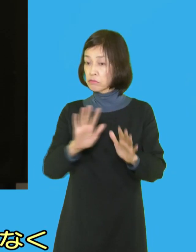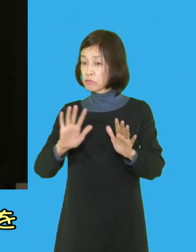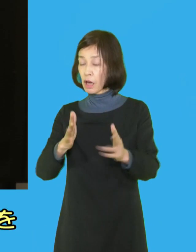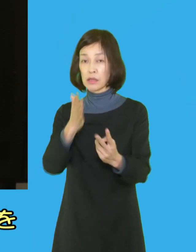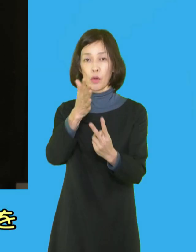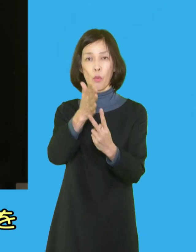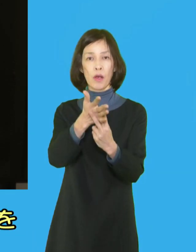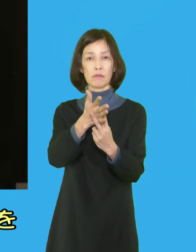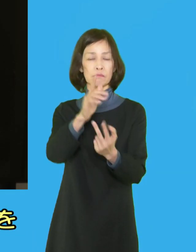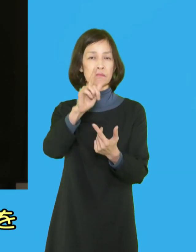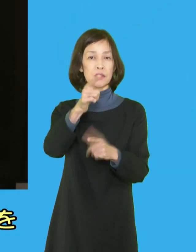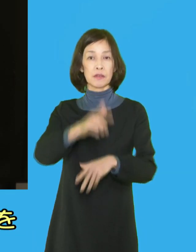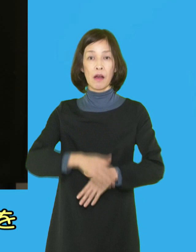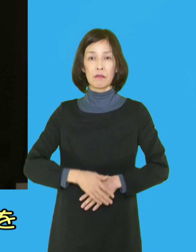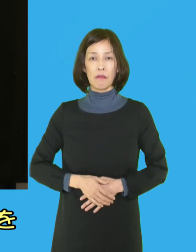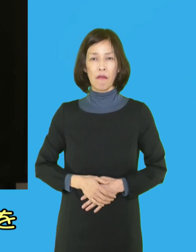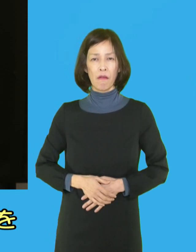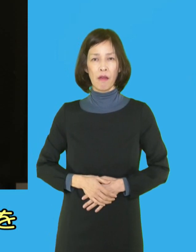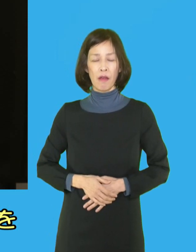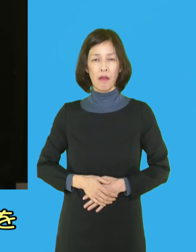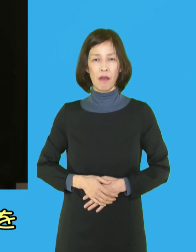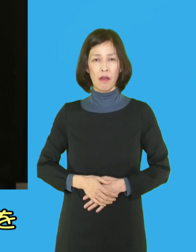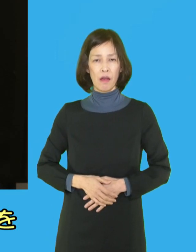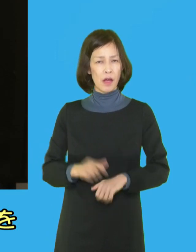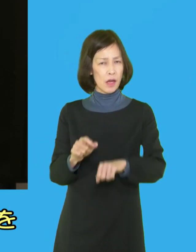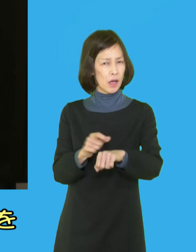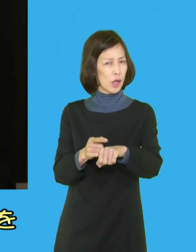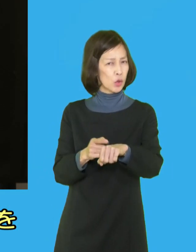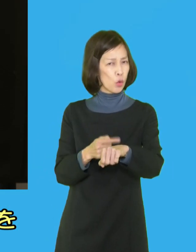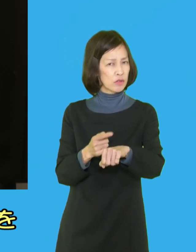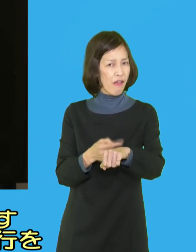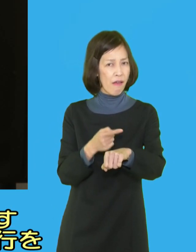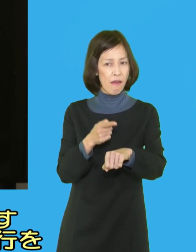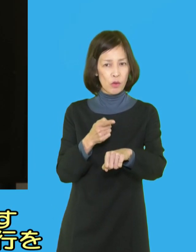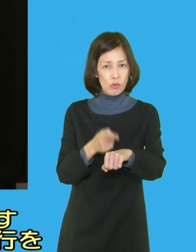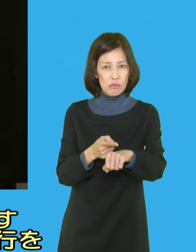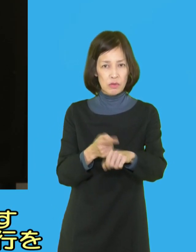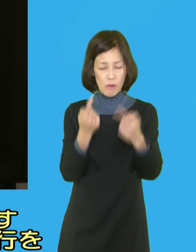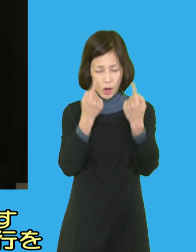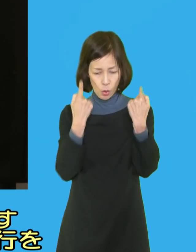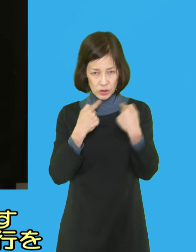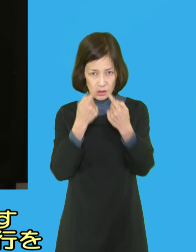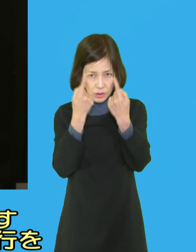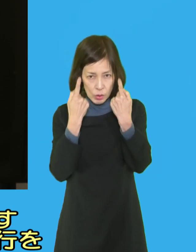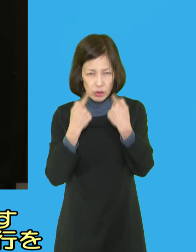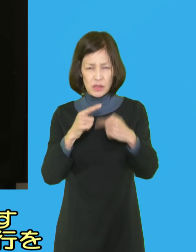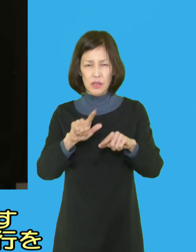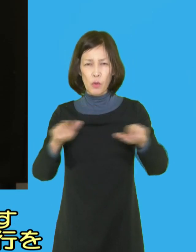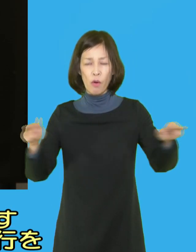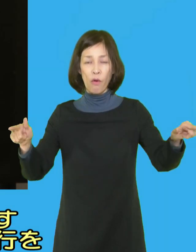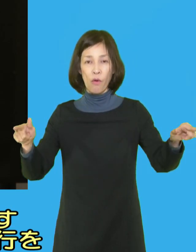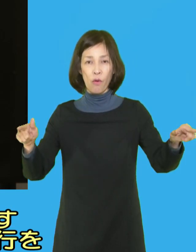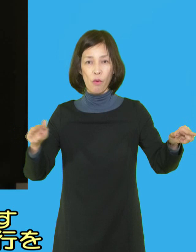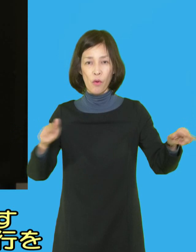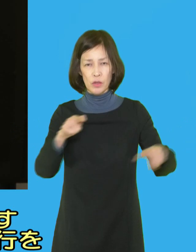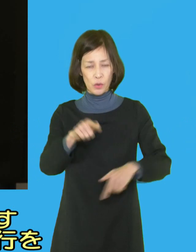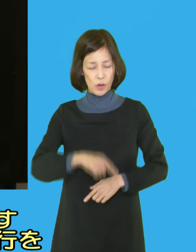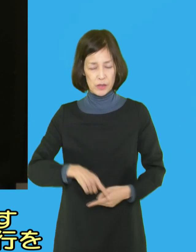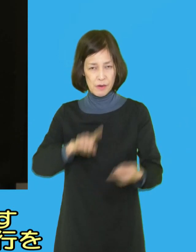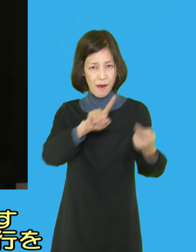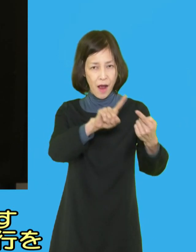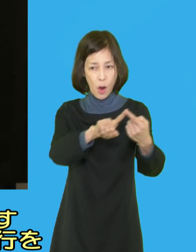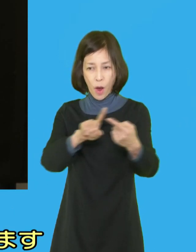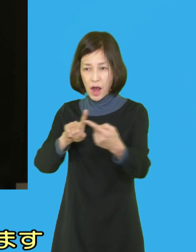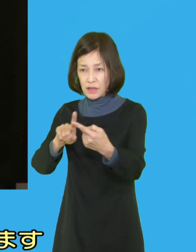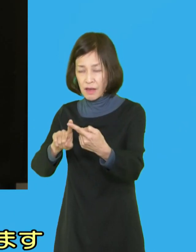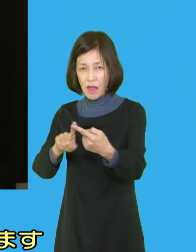くて、実際にどのような障害を持っているのかというのは本当にその人それぞれで異なりますので、特性に応じた職